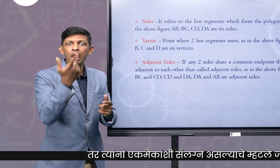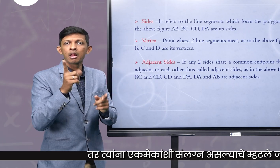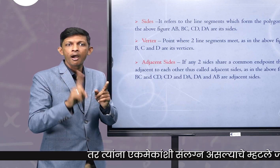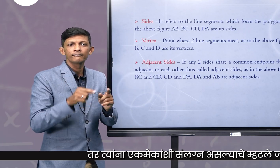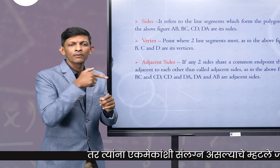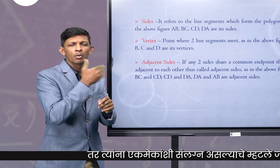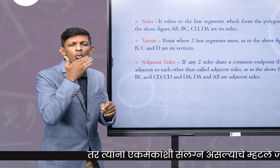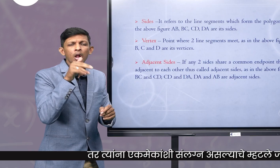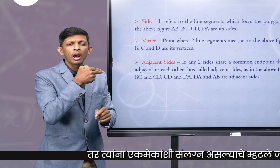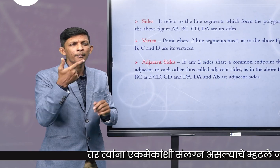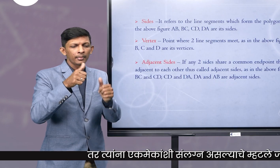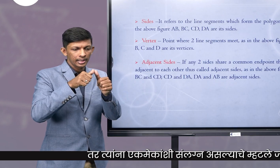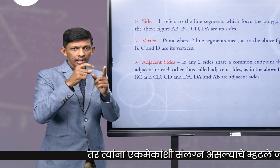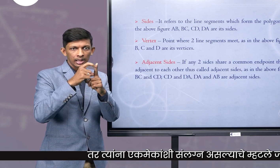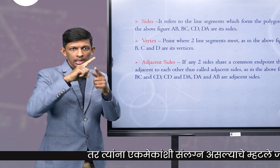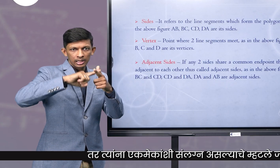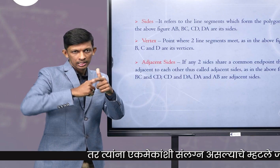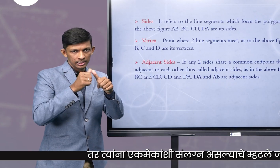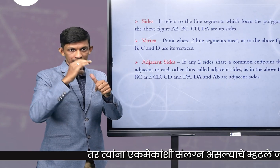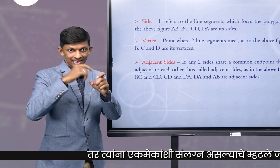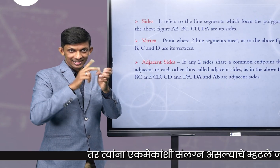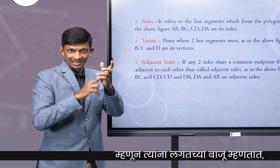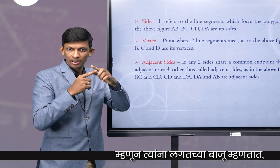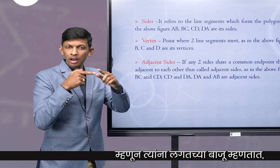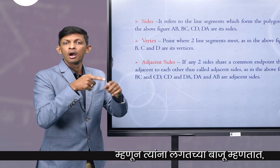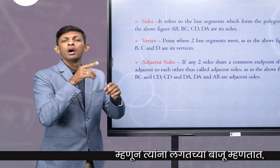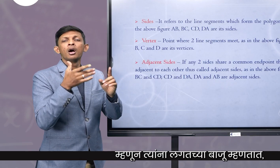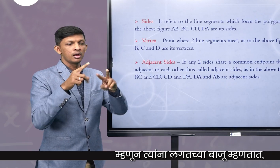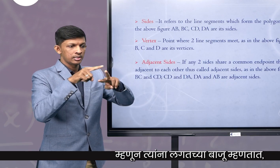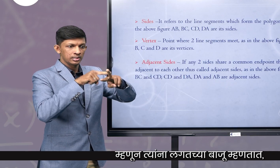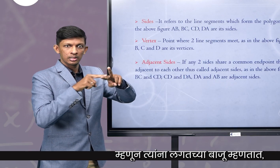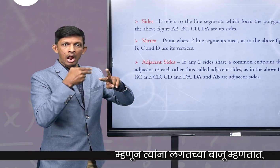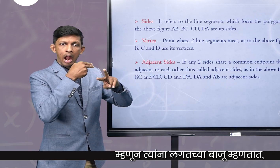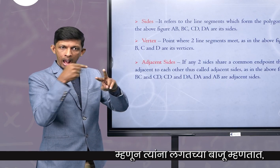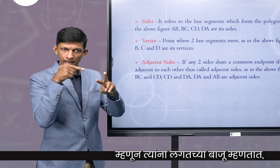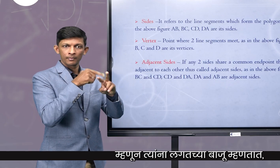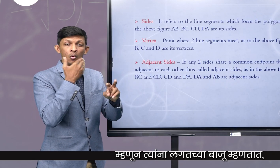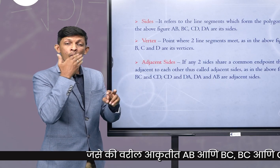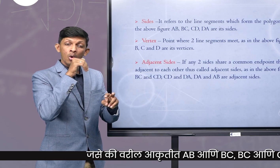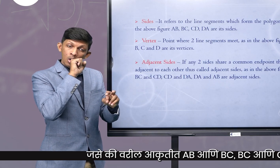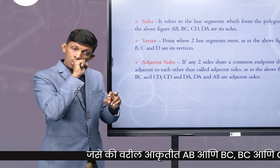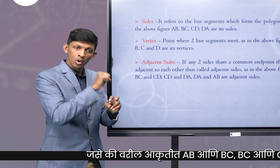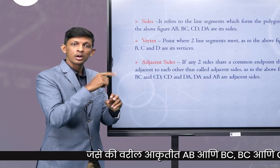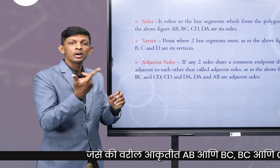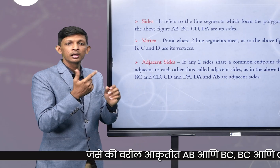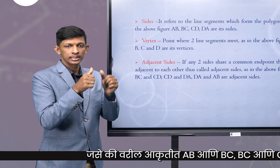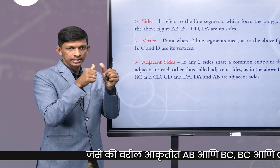त्यांना एकमेकांशी संलग्न असल्याचे म्हटले जाते, म्हणून त्यांना लगतच्या बाजू म्हणतात. जसे की वरील आकृतीत